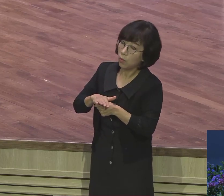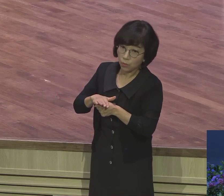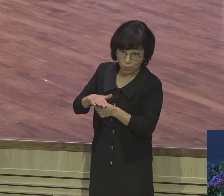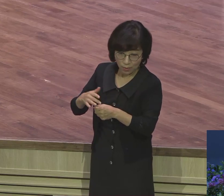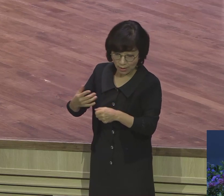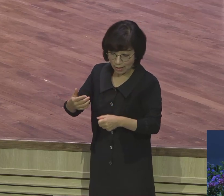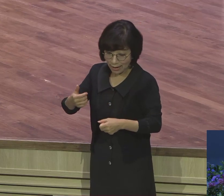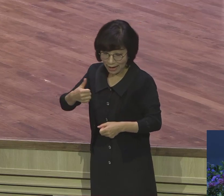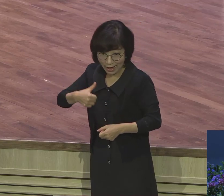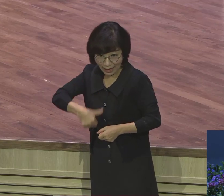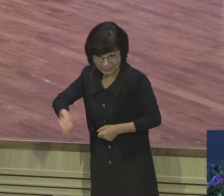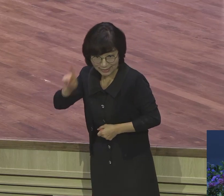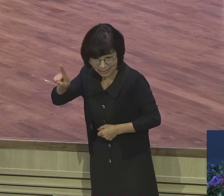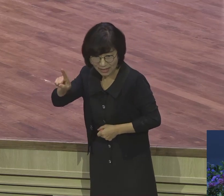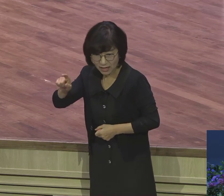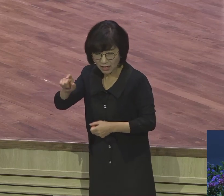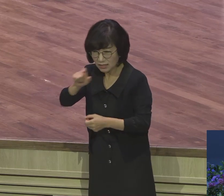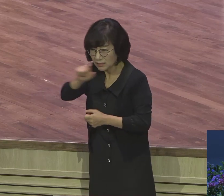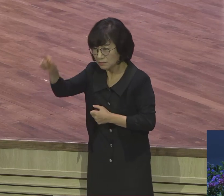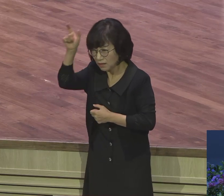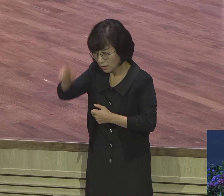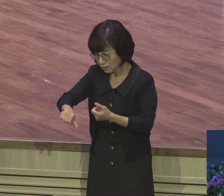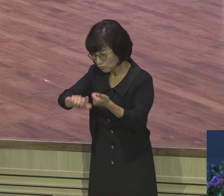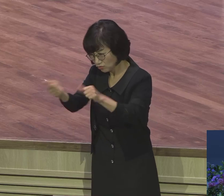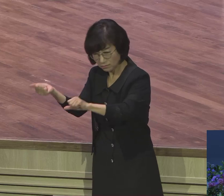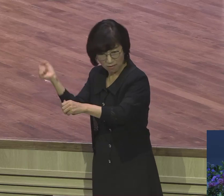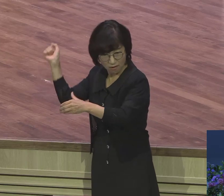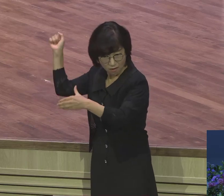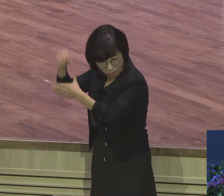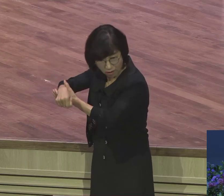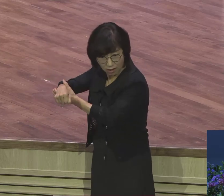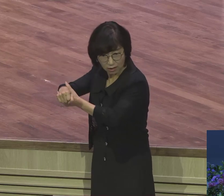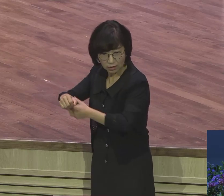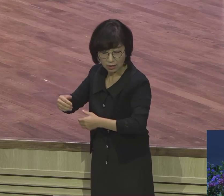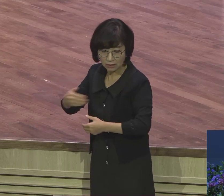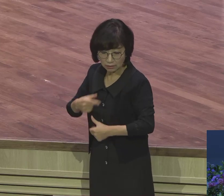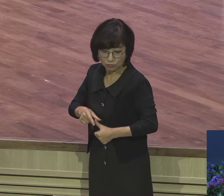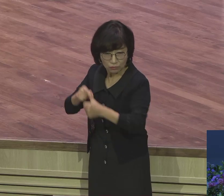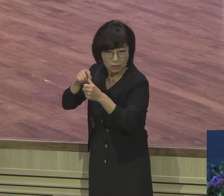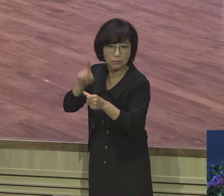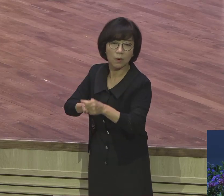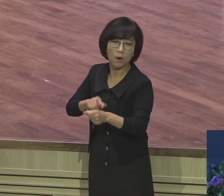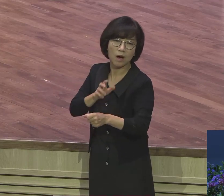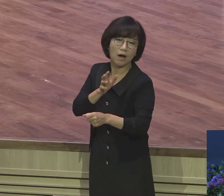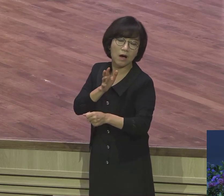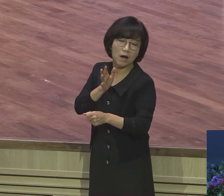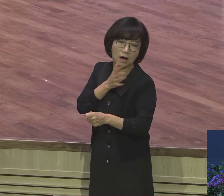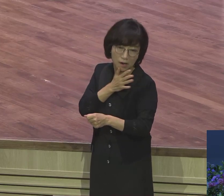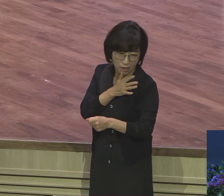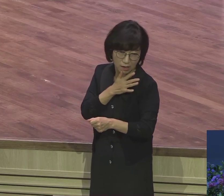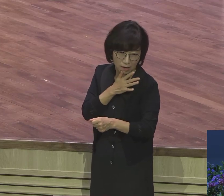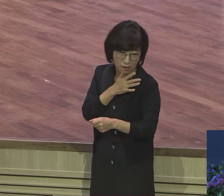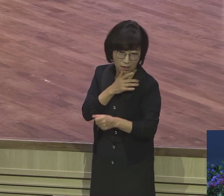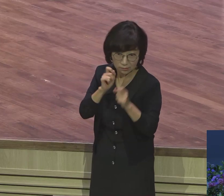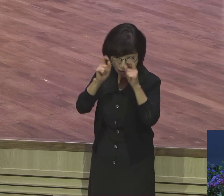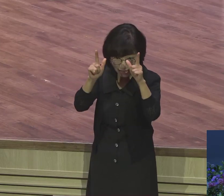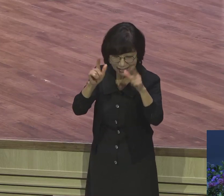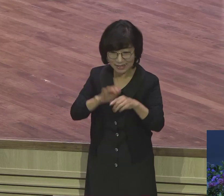독창자 예수를 죽이기까지 이 사실을 믿게 해서 나를 구원해 주셨구나. 로마서 8장